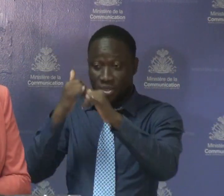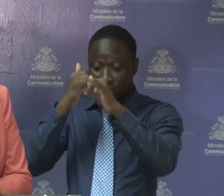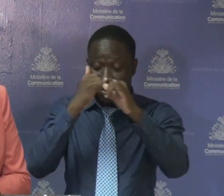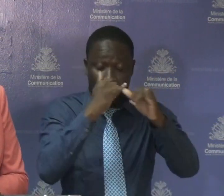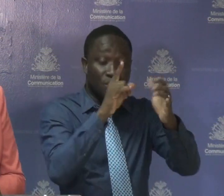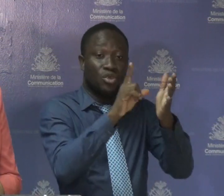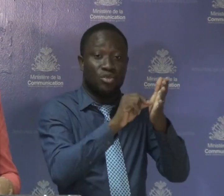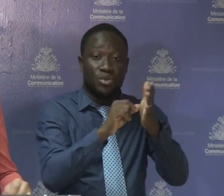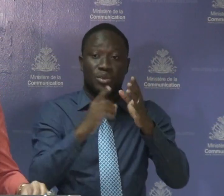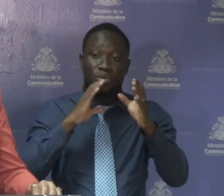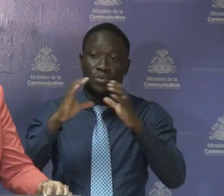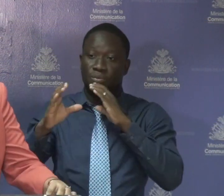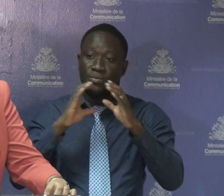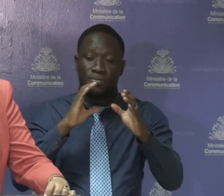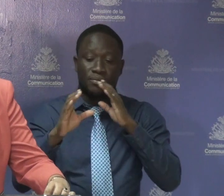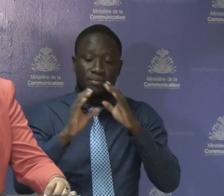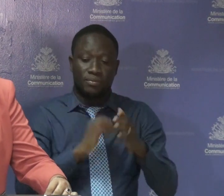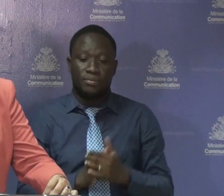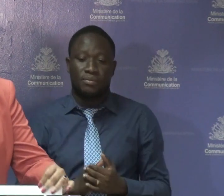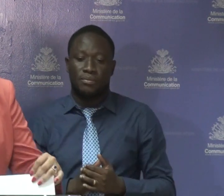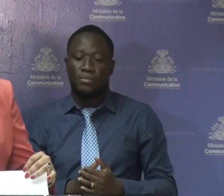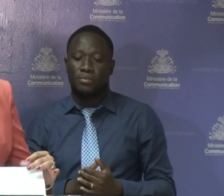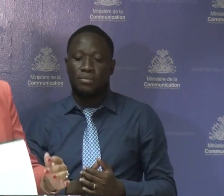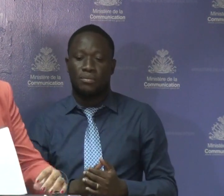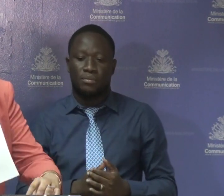voix, à travers communication.